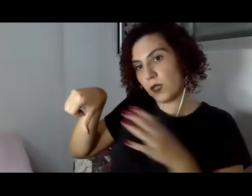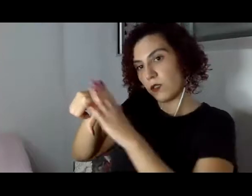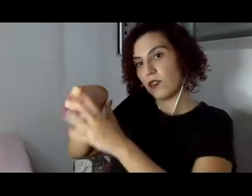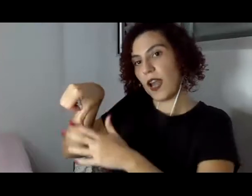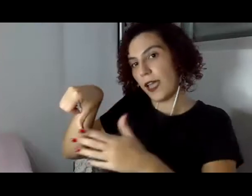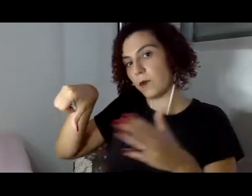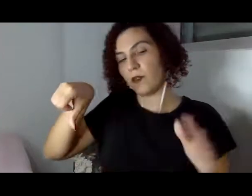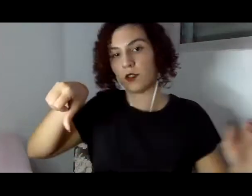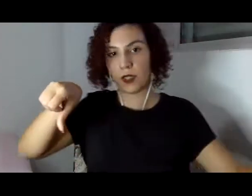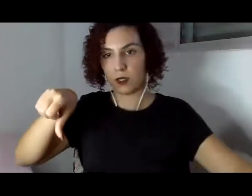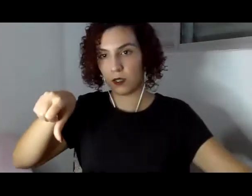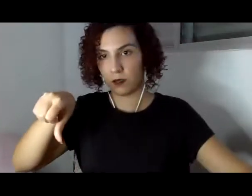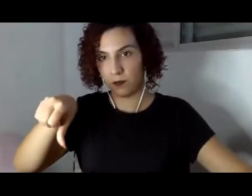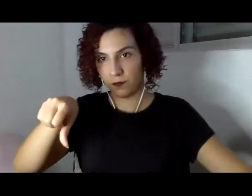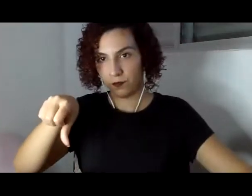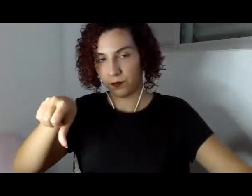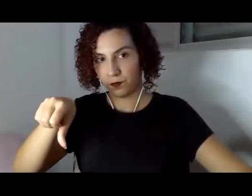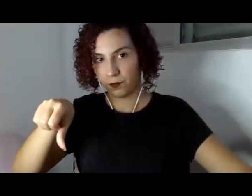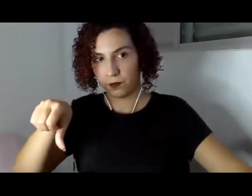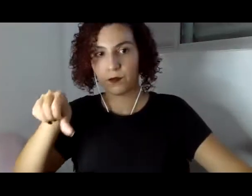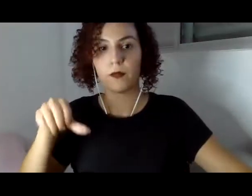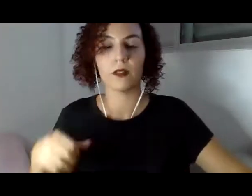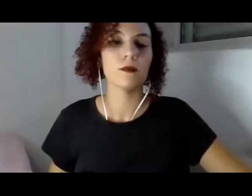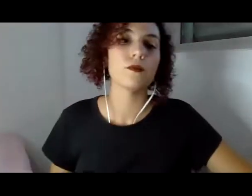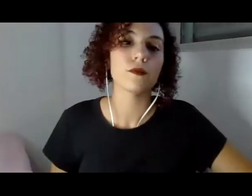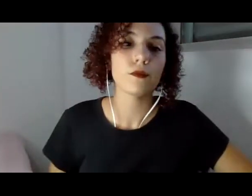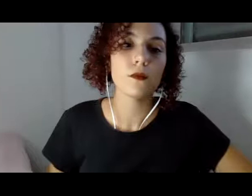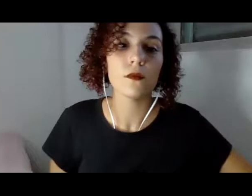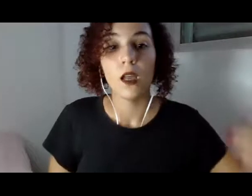9, eu não preciso virar ele para vocês.